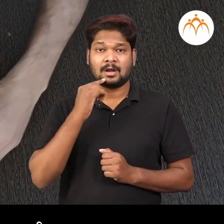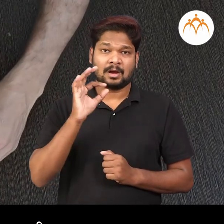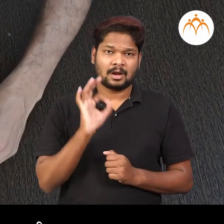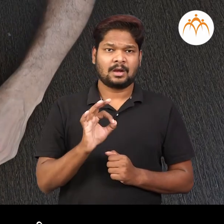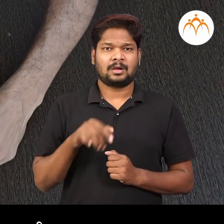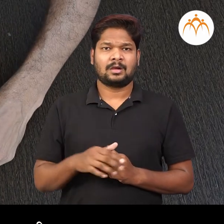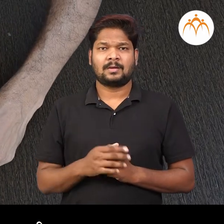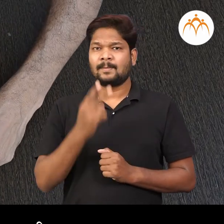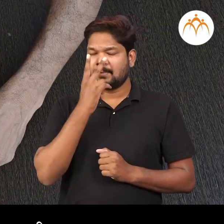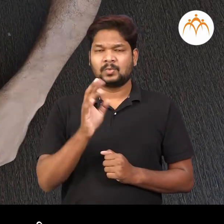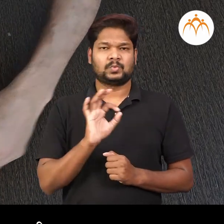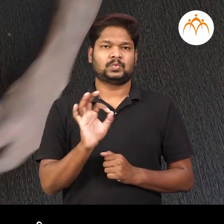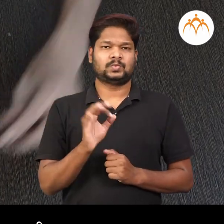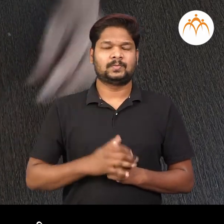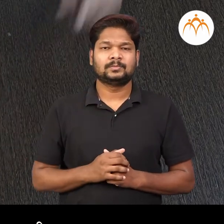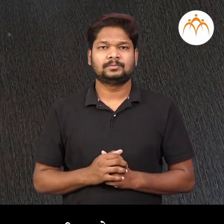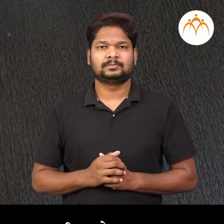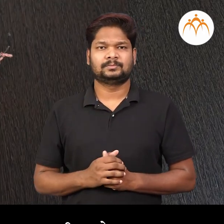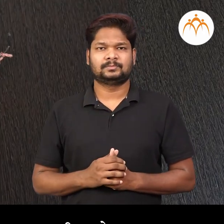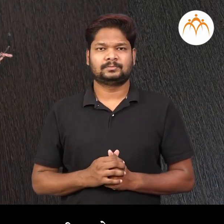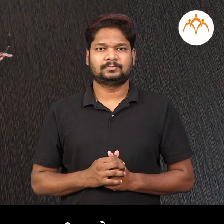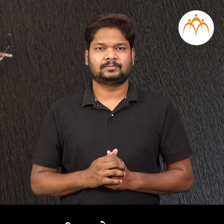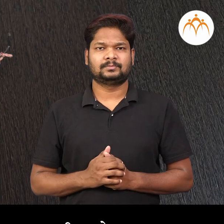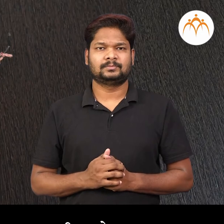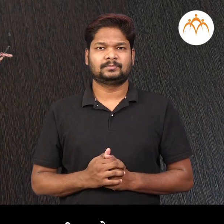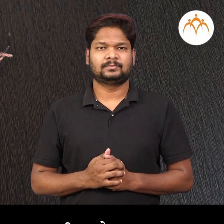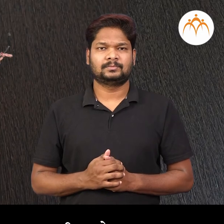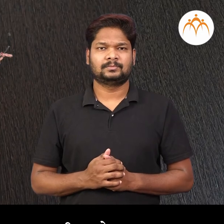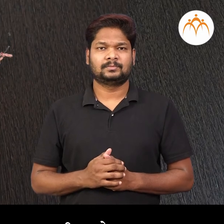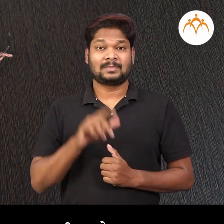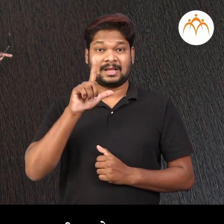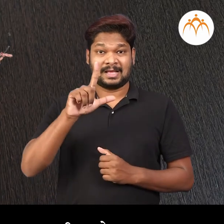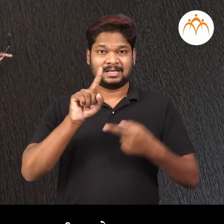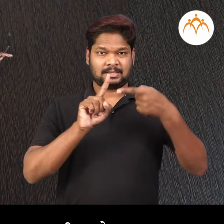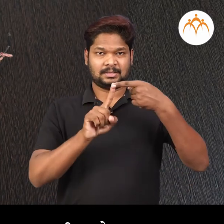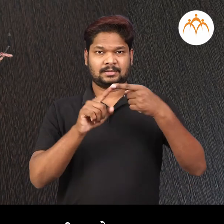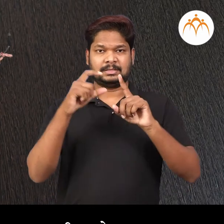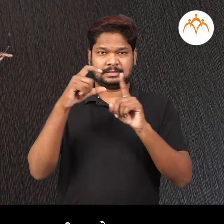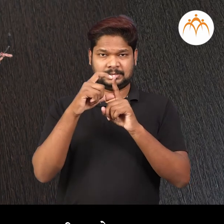दी सहित प्लान इलायची